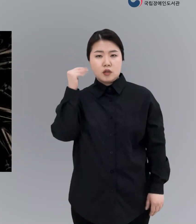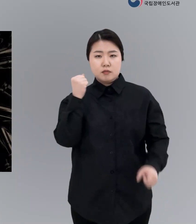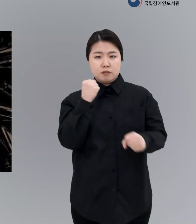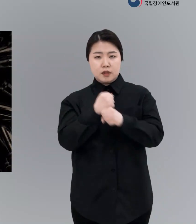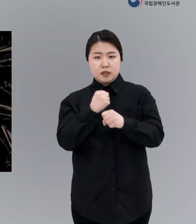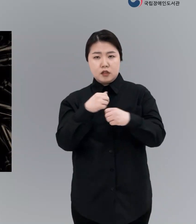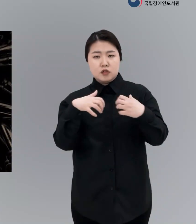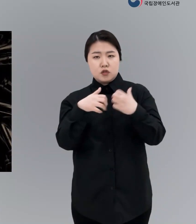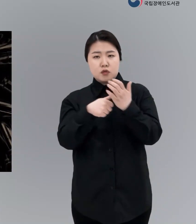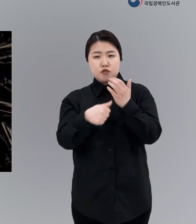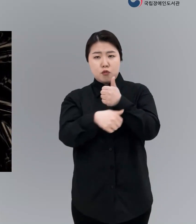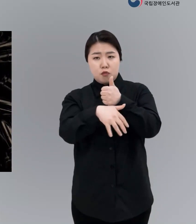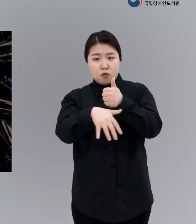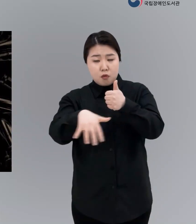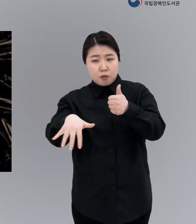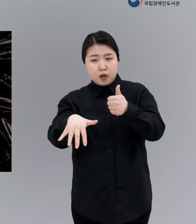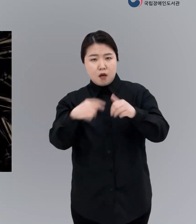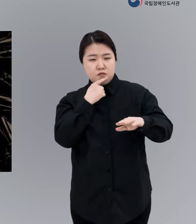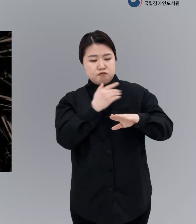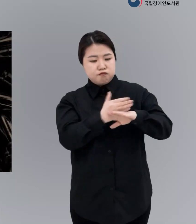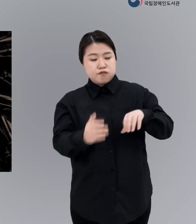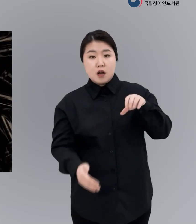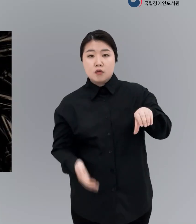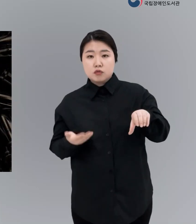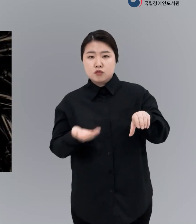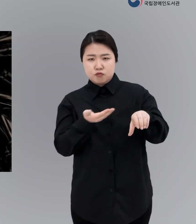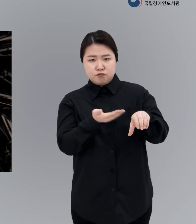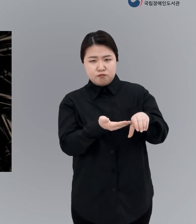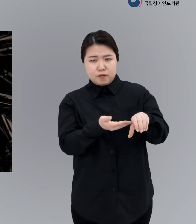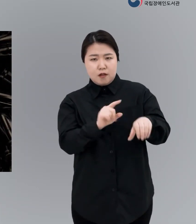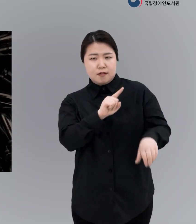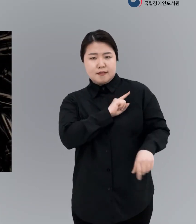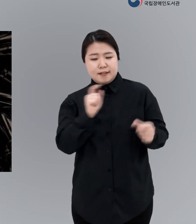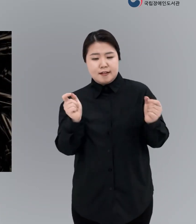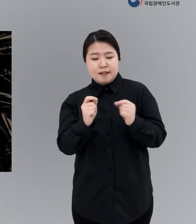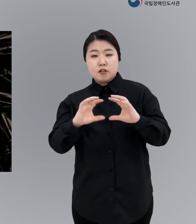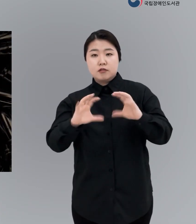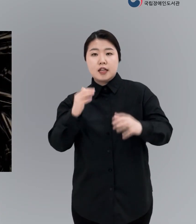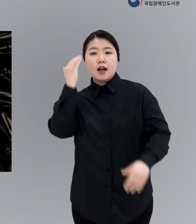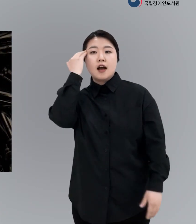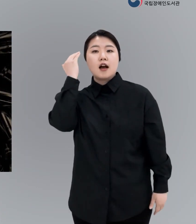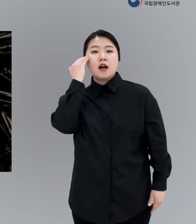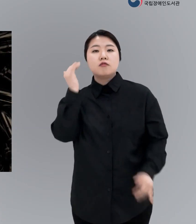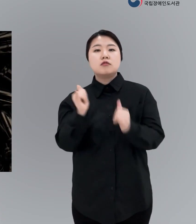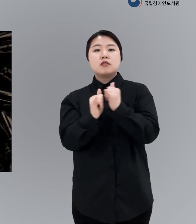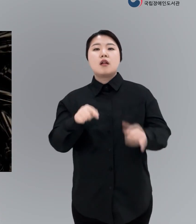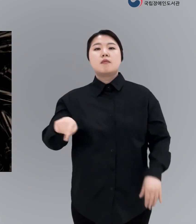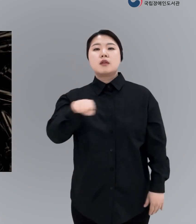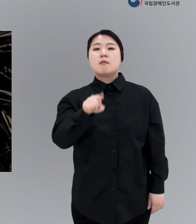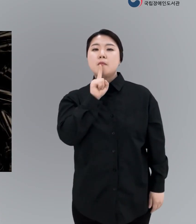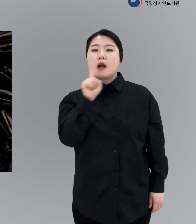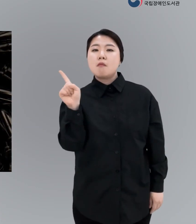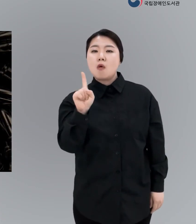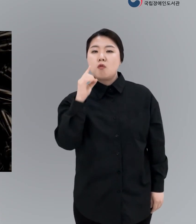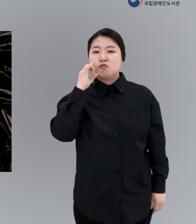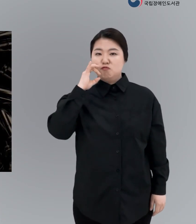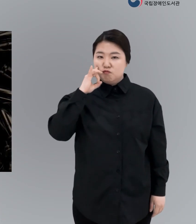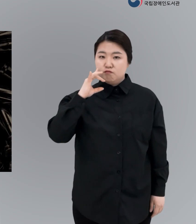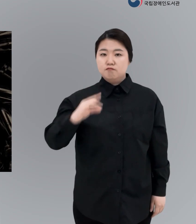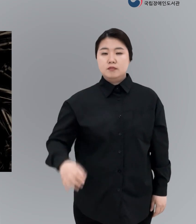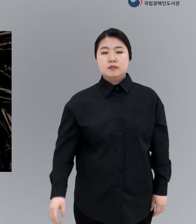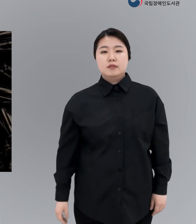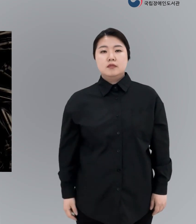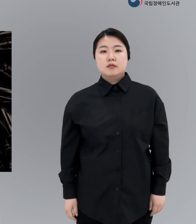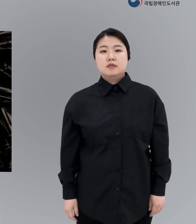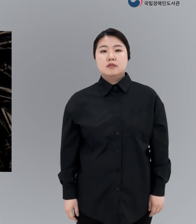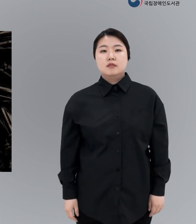러시아의 최신 무기가 가장 가까운 이웃인 북한 손에 쥐어지는 것을 보면 그 나라 사람들이 뭐라고 할지